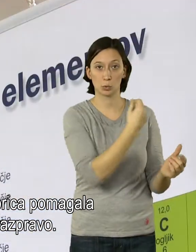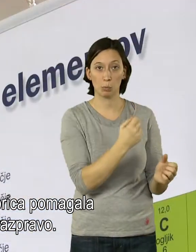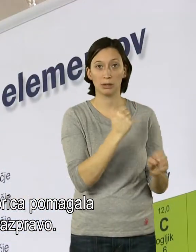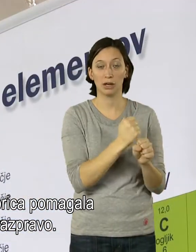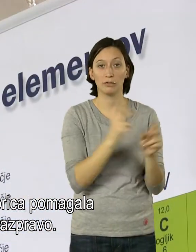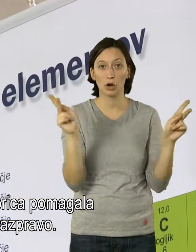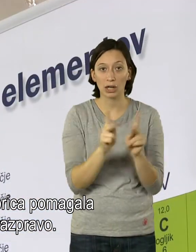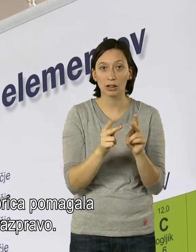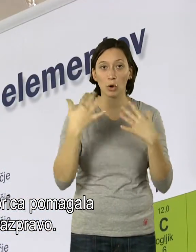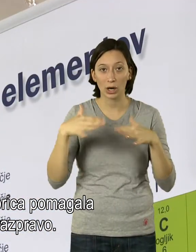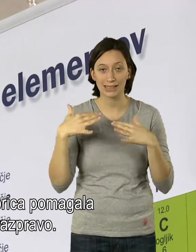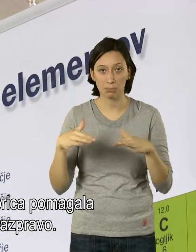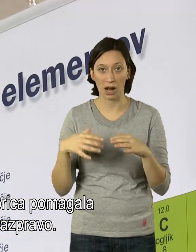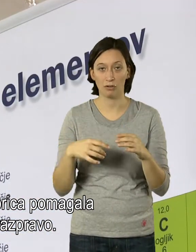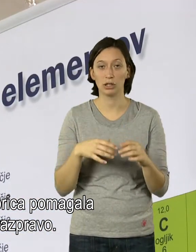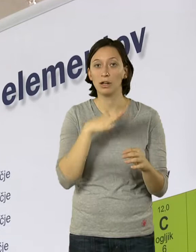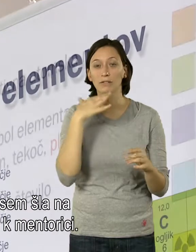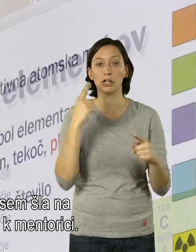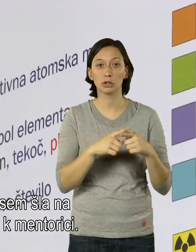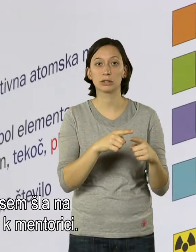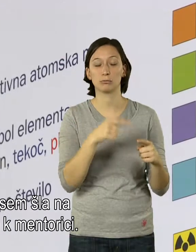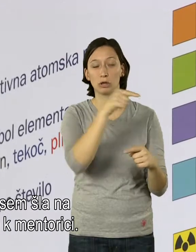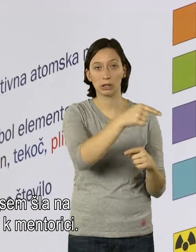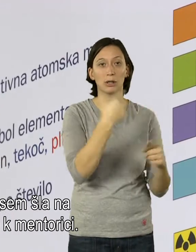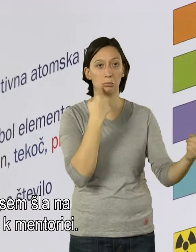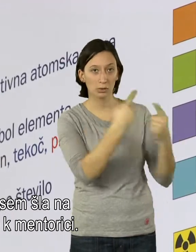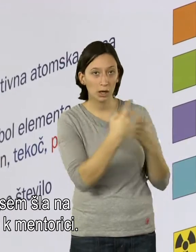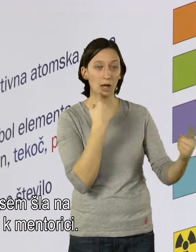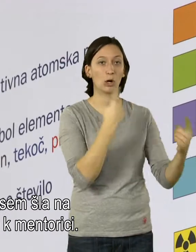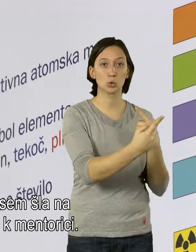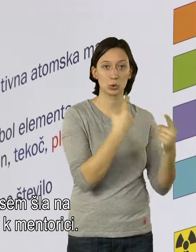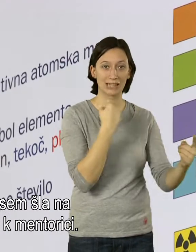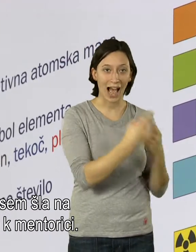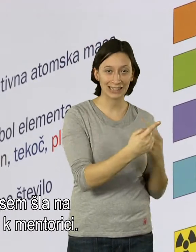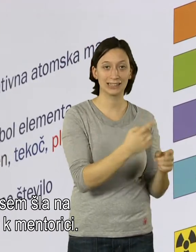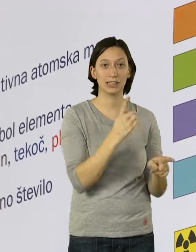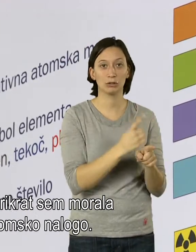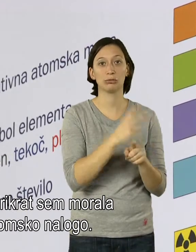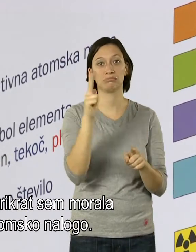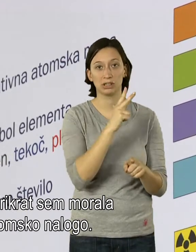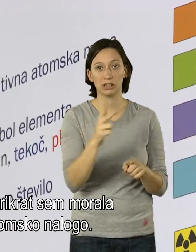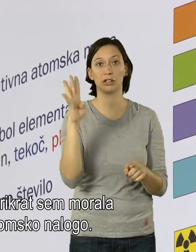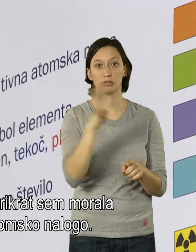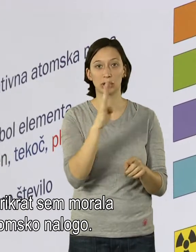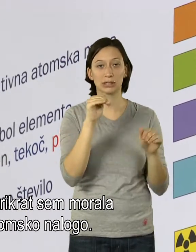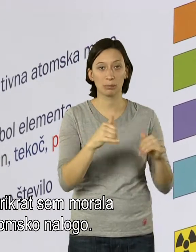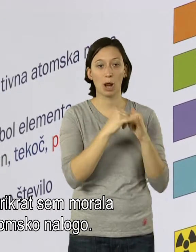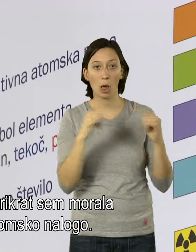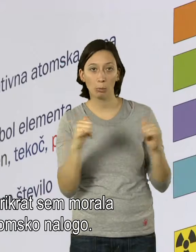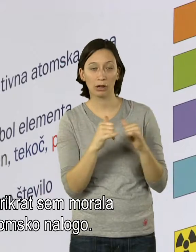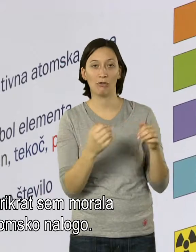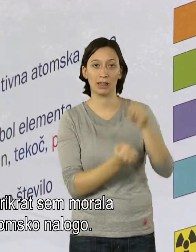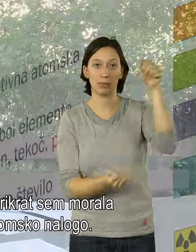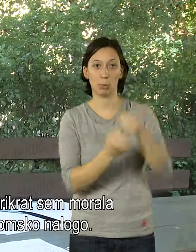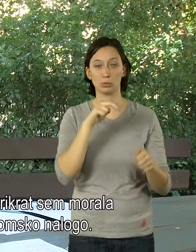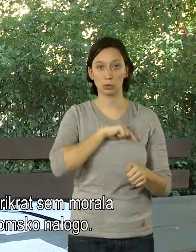pomagala strniti v neko razpravo. Velikokrat sem šla na konzultacije k mentorici in tudi po 3-krat, 4-krat sem mogla